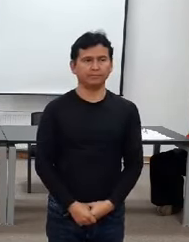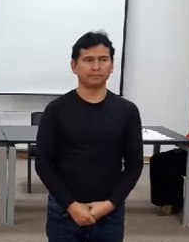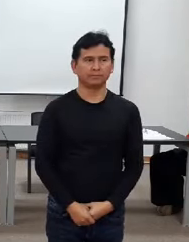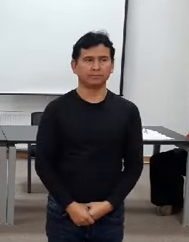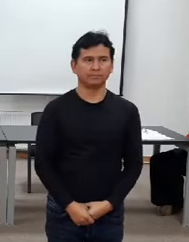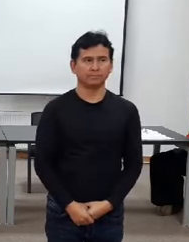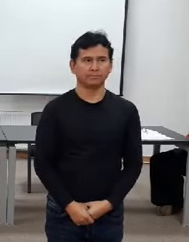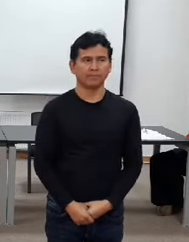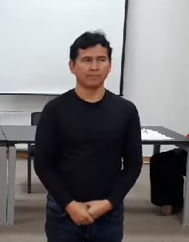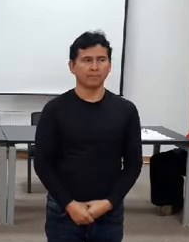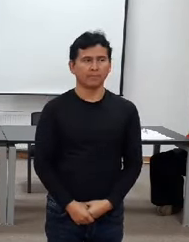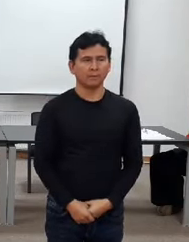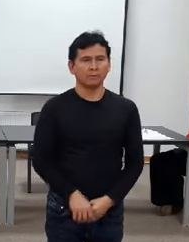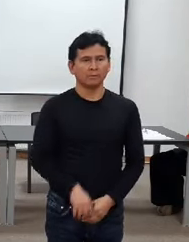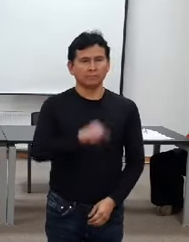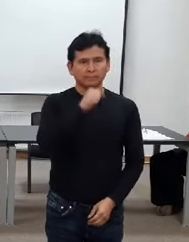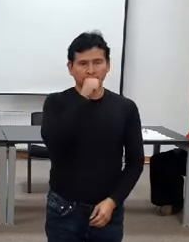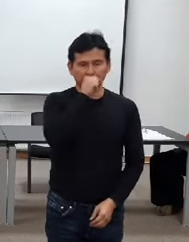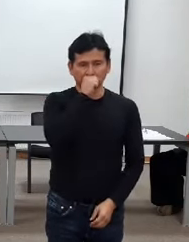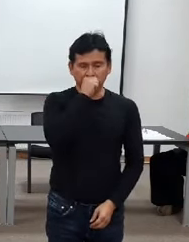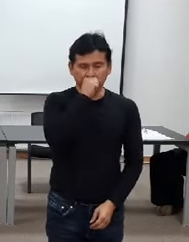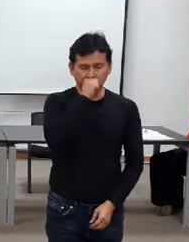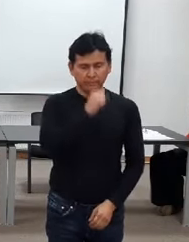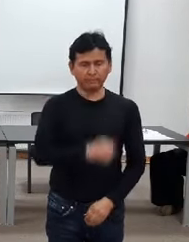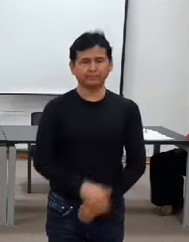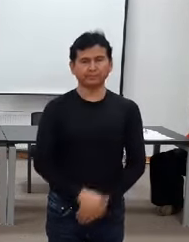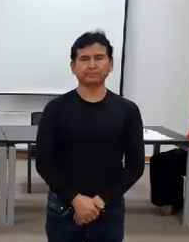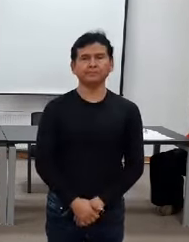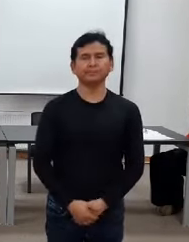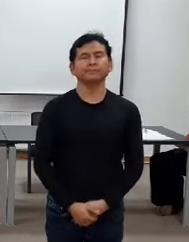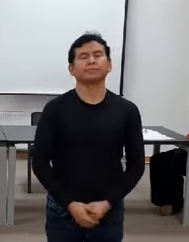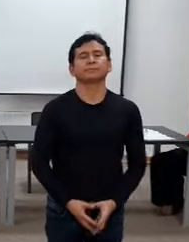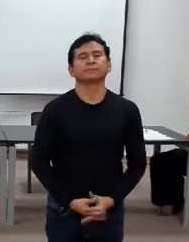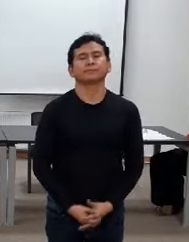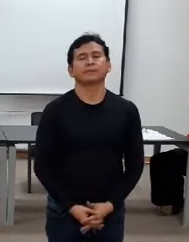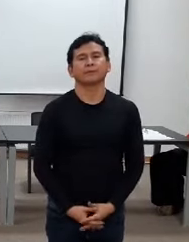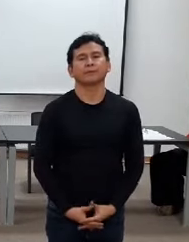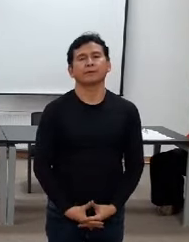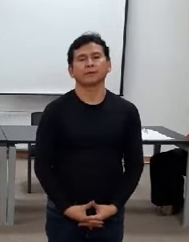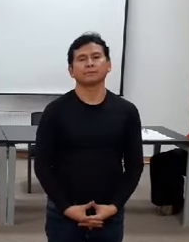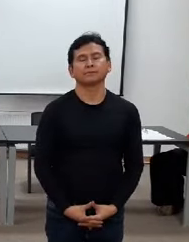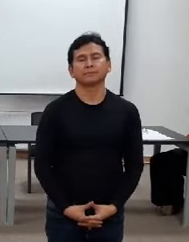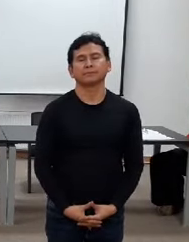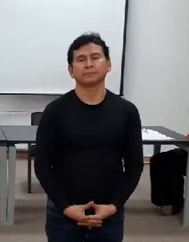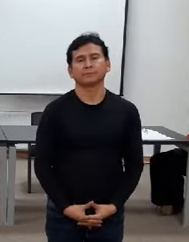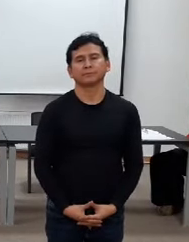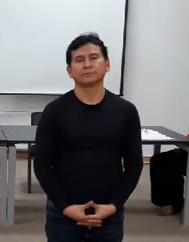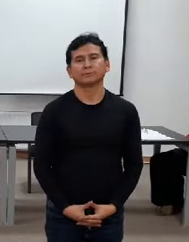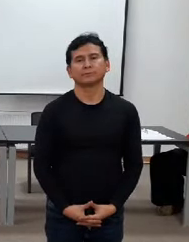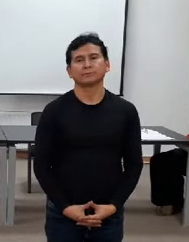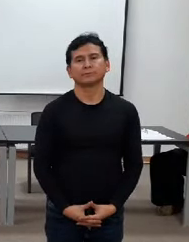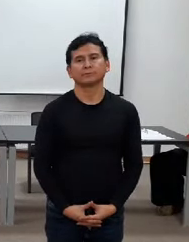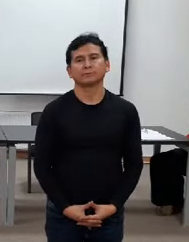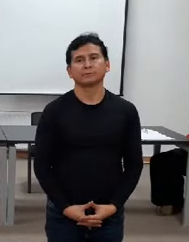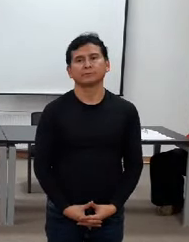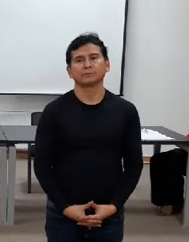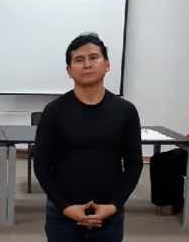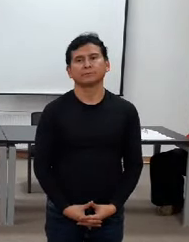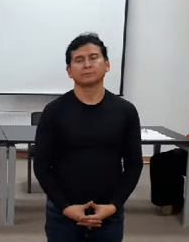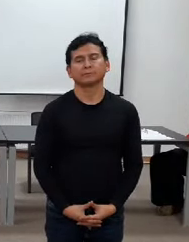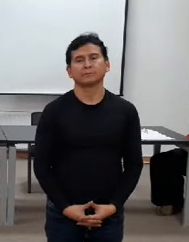Mario, ¿más preguntas? No. Muchas gracias, Seremi. Agradecemos a la Seremi de Salud, Alejandra Valdebenito. Invitamos al